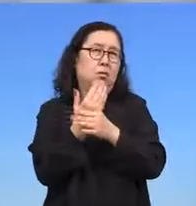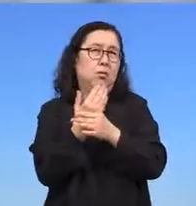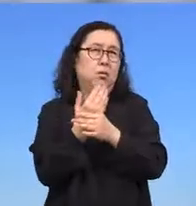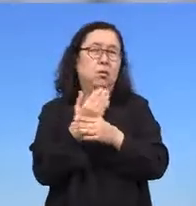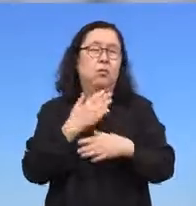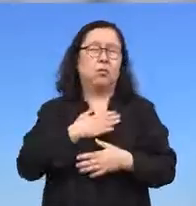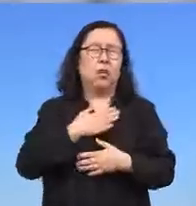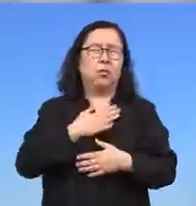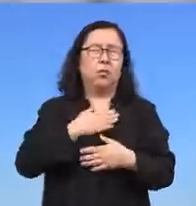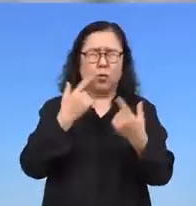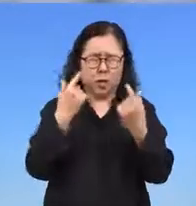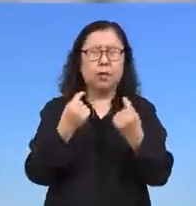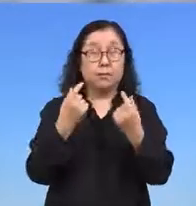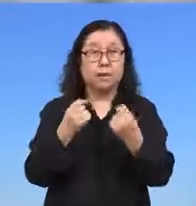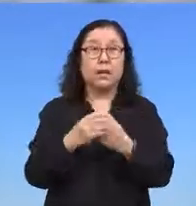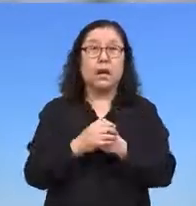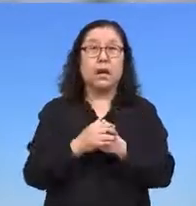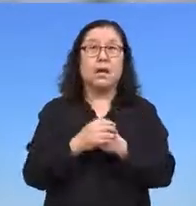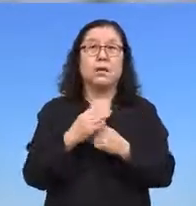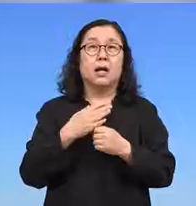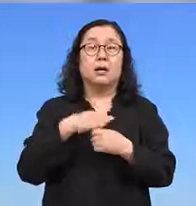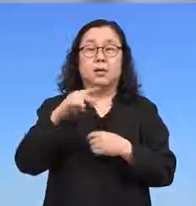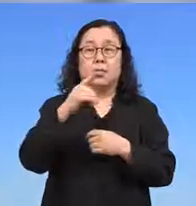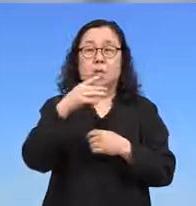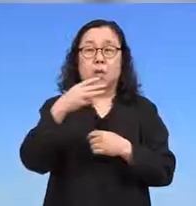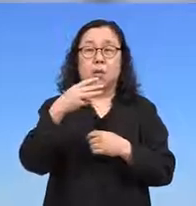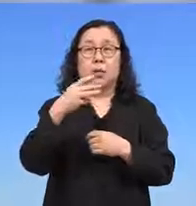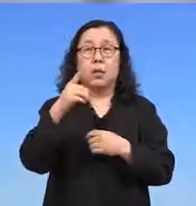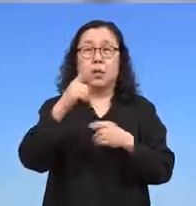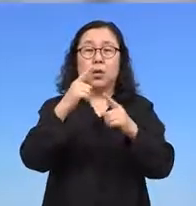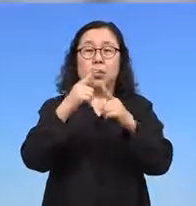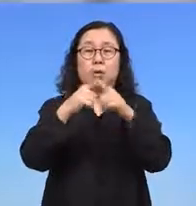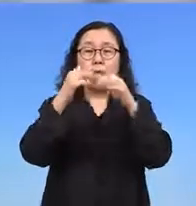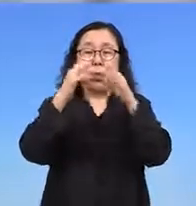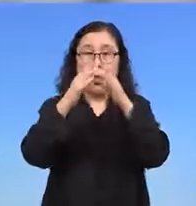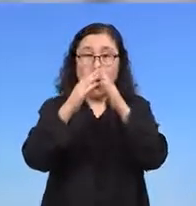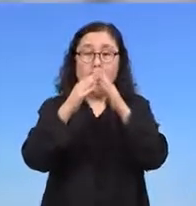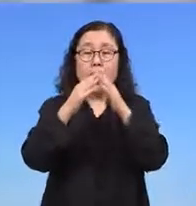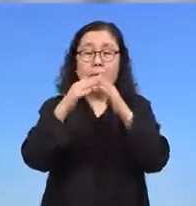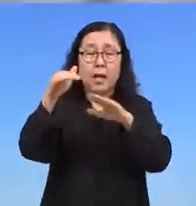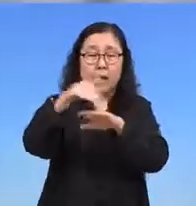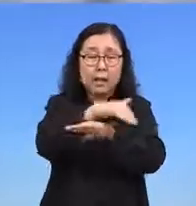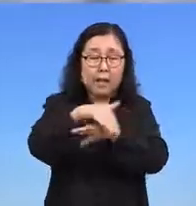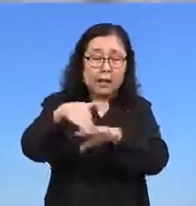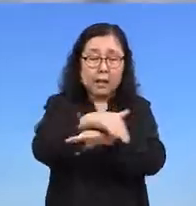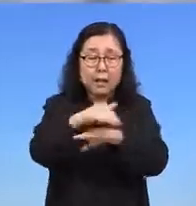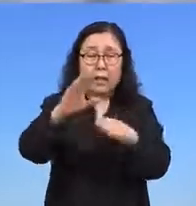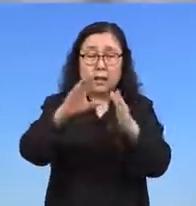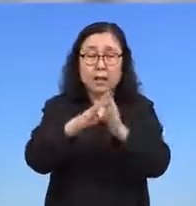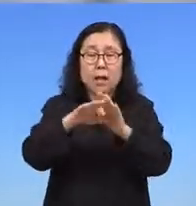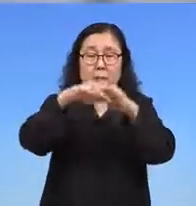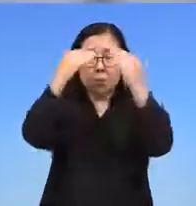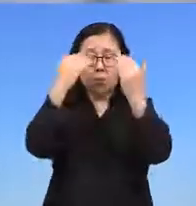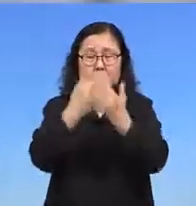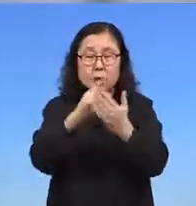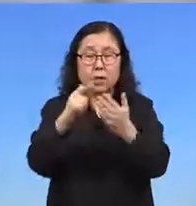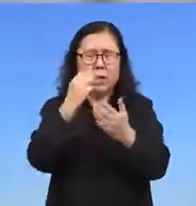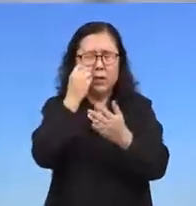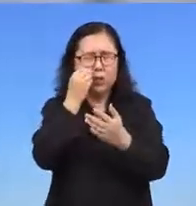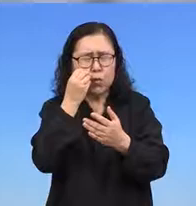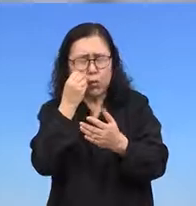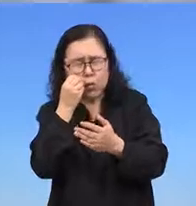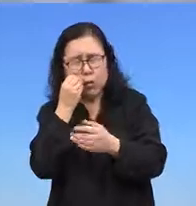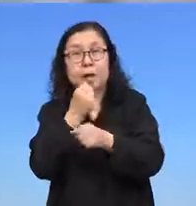개척한 교회다 보니까 또 송린중고등학교를 저는 출입하면서 이 모든 곳이 다 애정이에요. 모든 것이 제